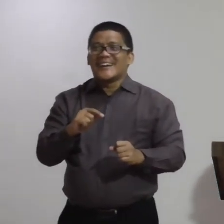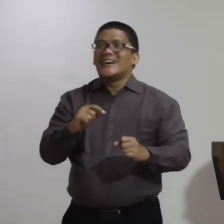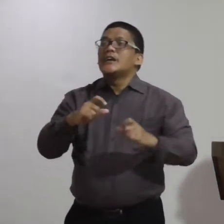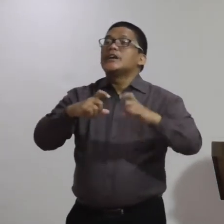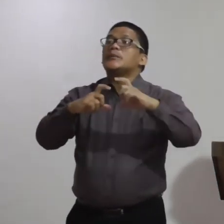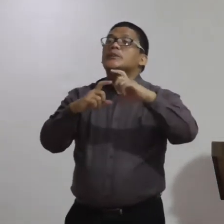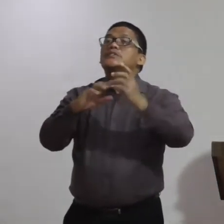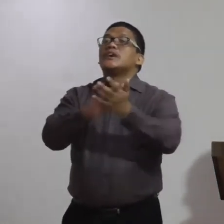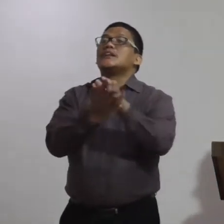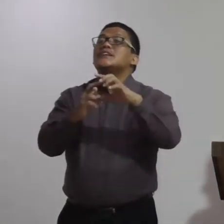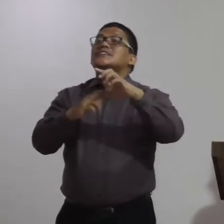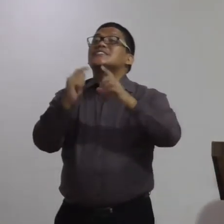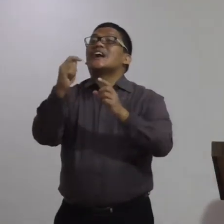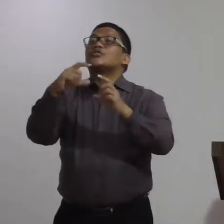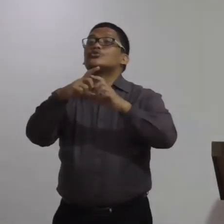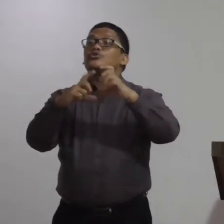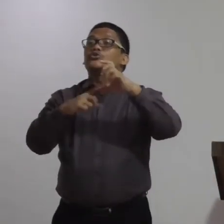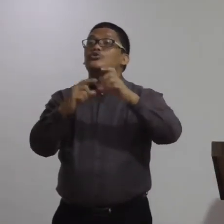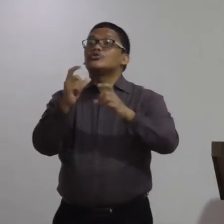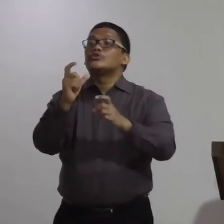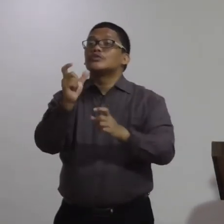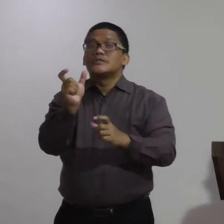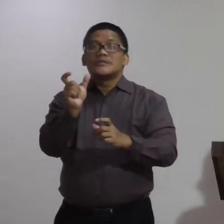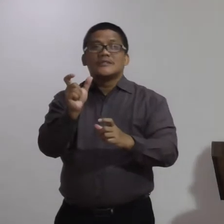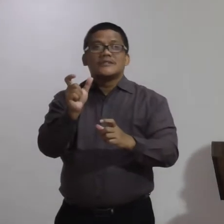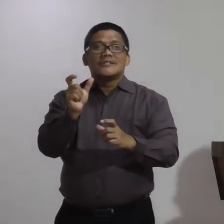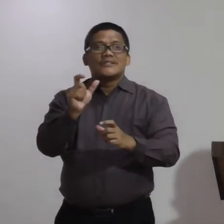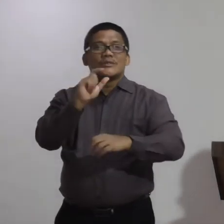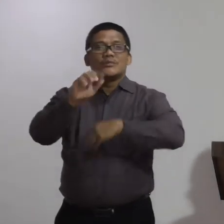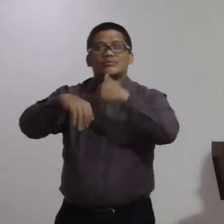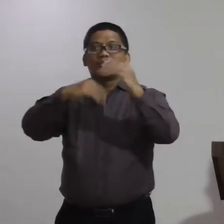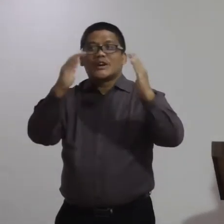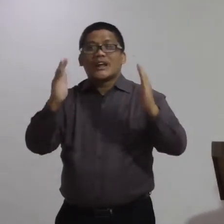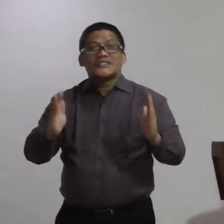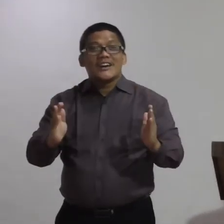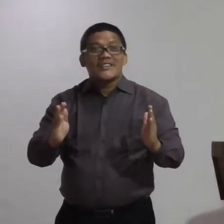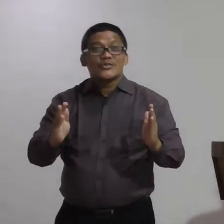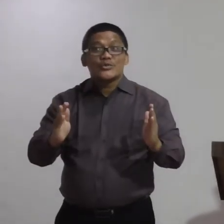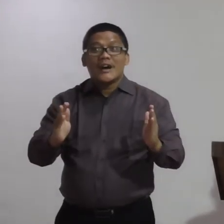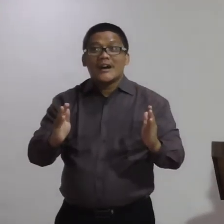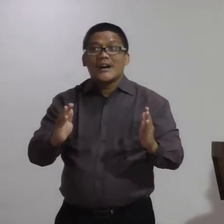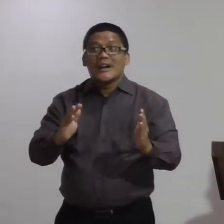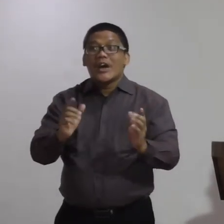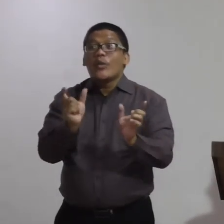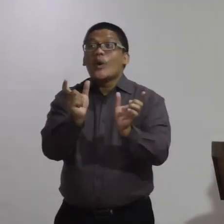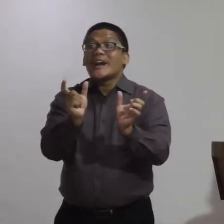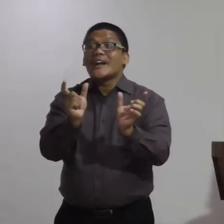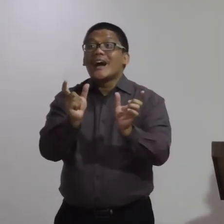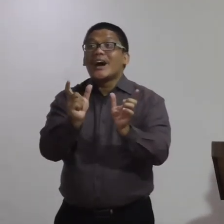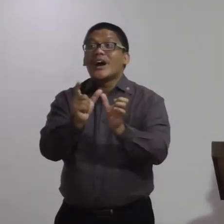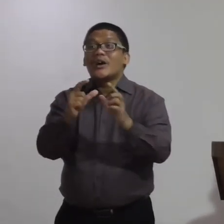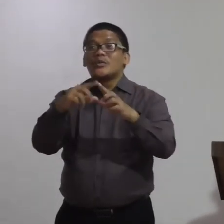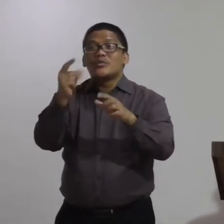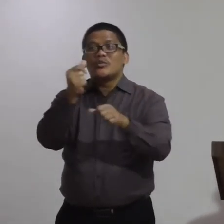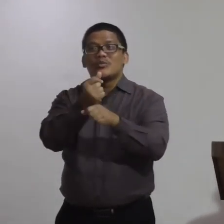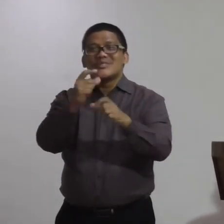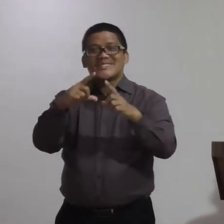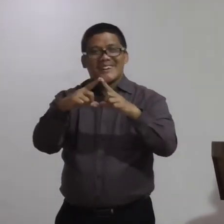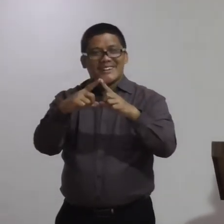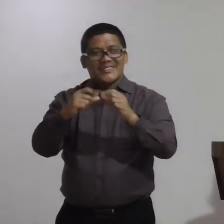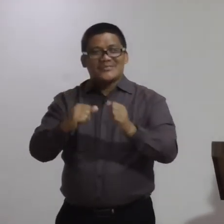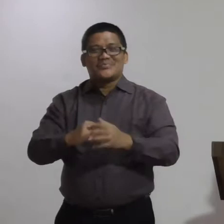warga apapun. Nah, jadi Rasul Paulus sendiri dia bangga menjadi warga kerajaan Romawi pada saat